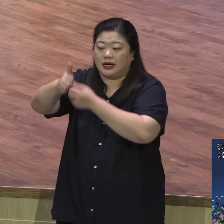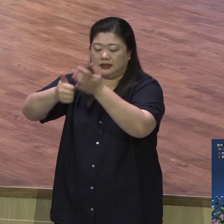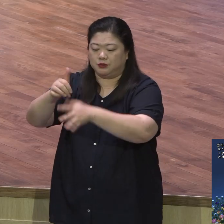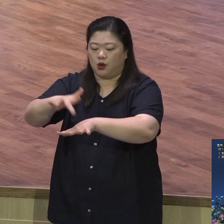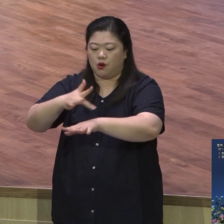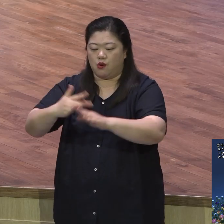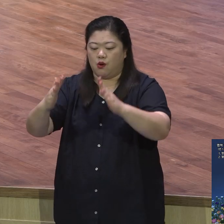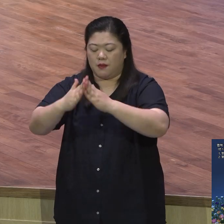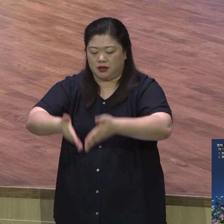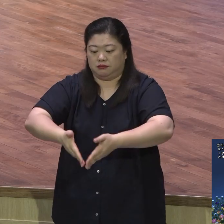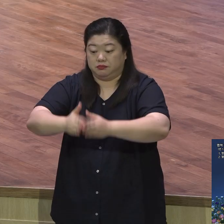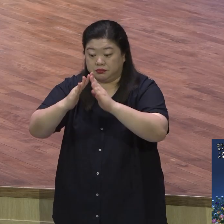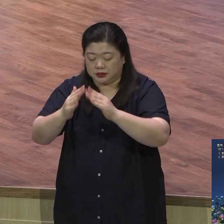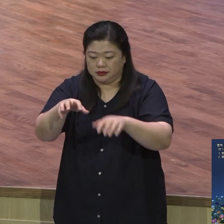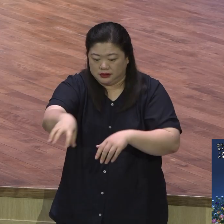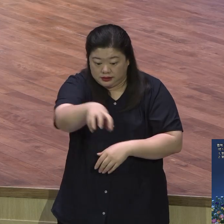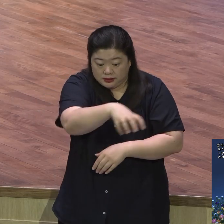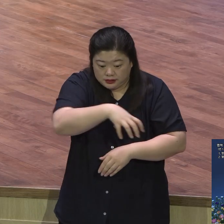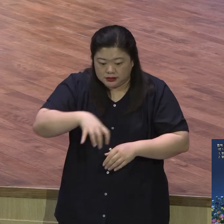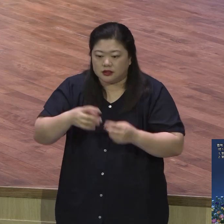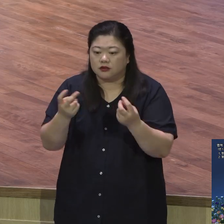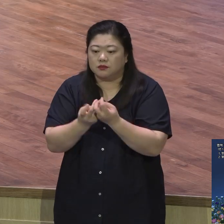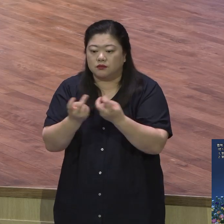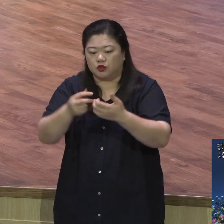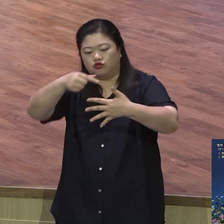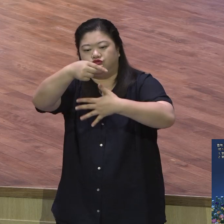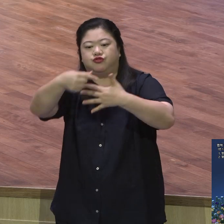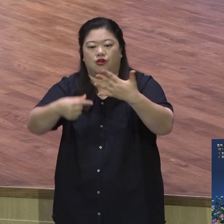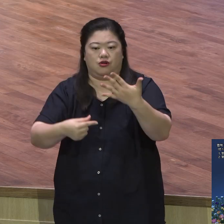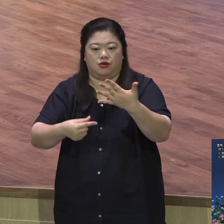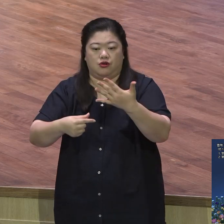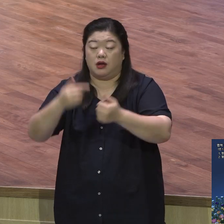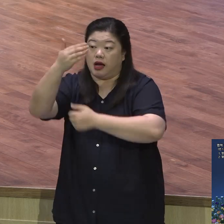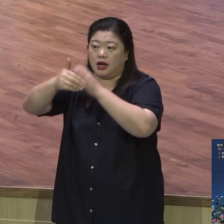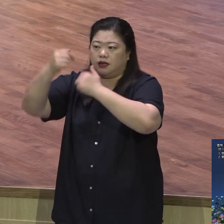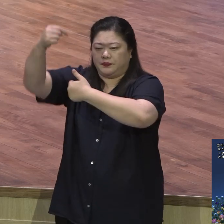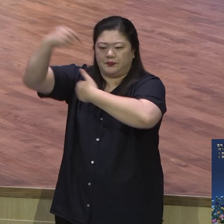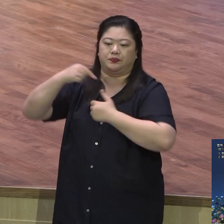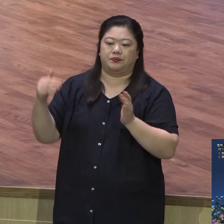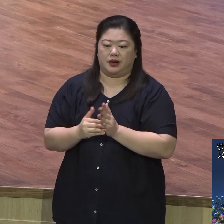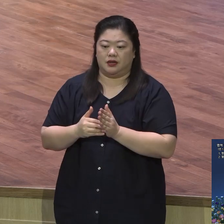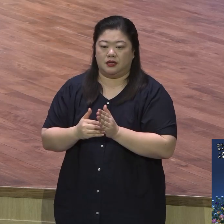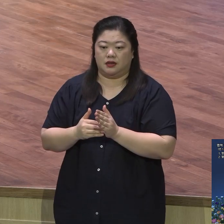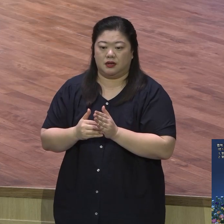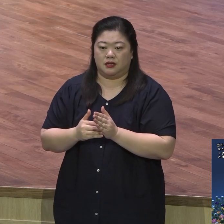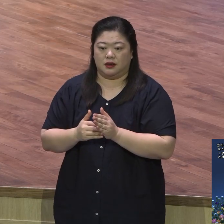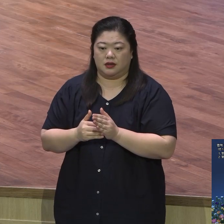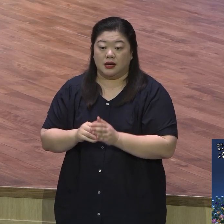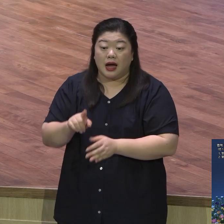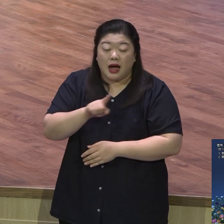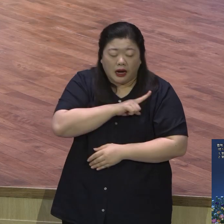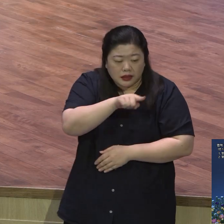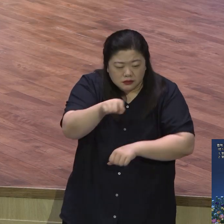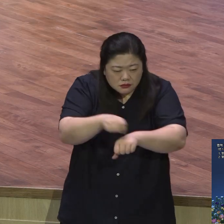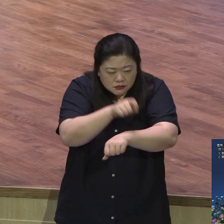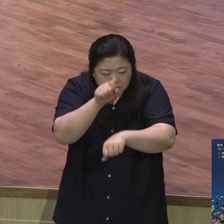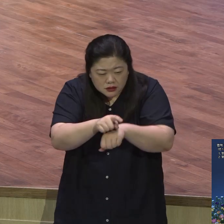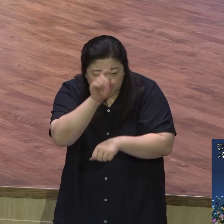각지파의 진영과 행군 순서에 대해서 말씀하고 있어요 가장 큰 특징이 뭐냐 이스라엘